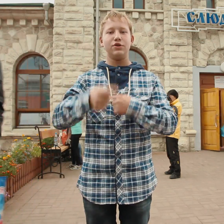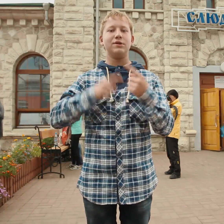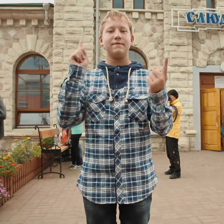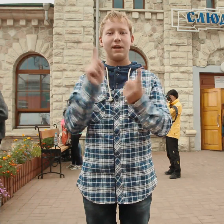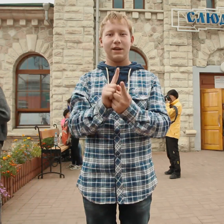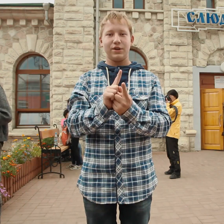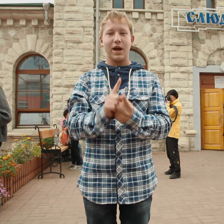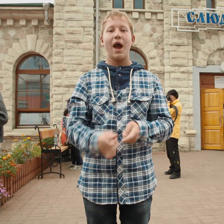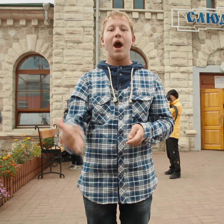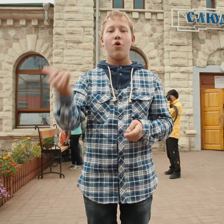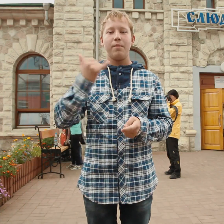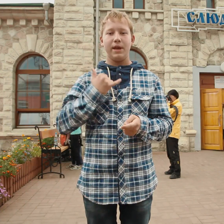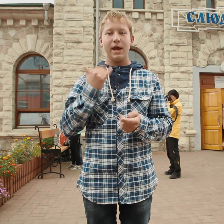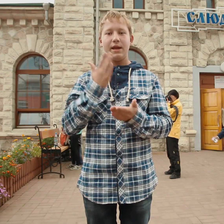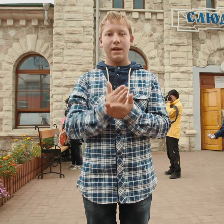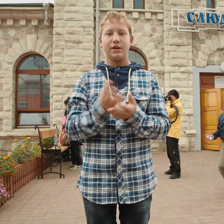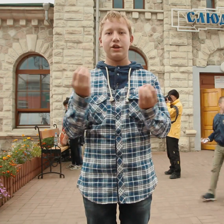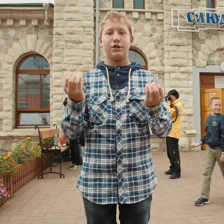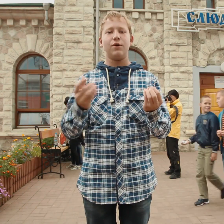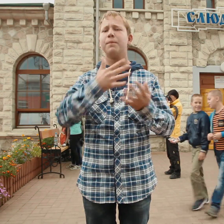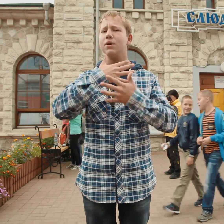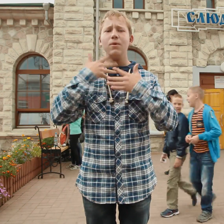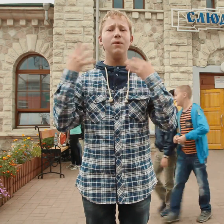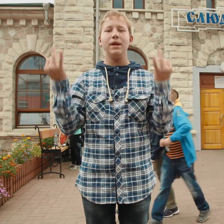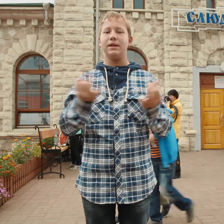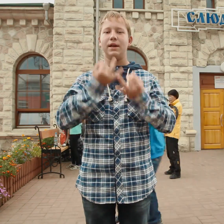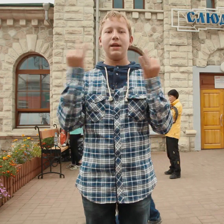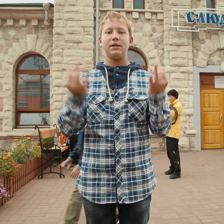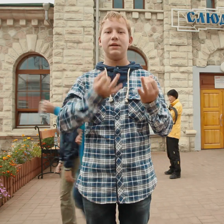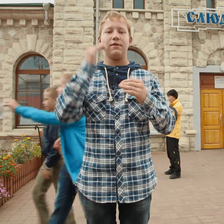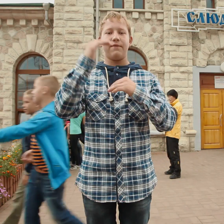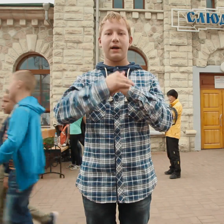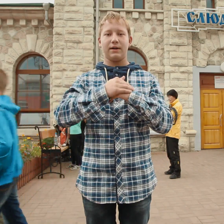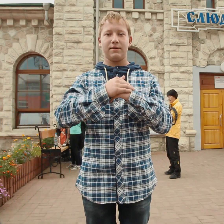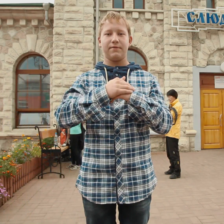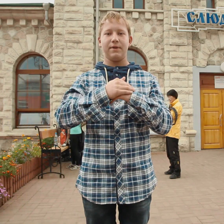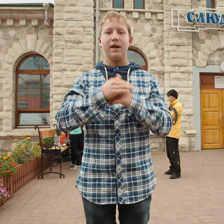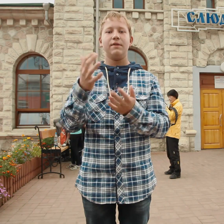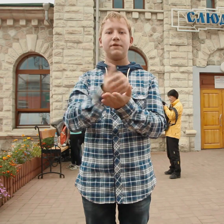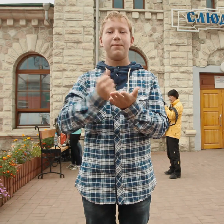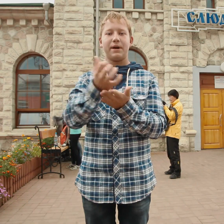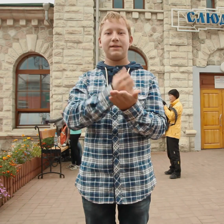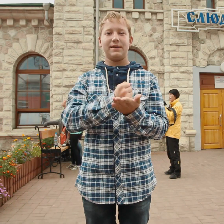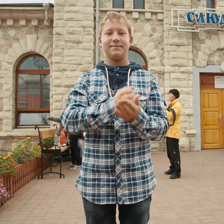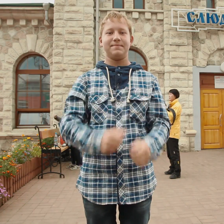следующей встречи. А у меня есть еще много интересных фактов в запасе.